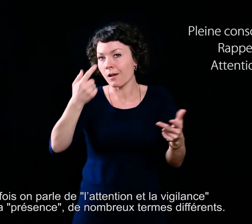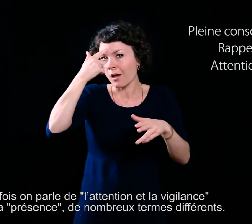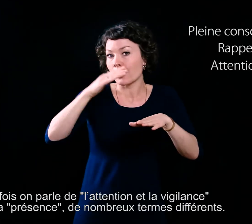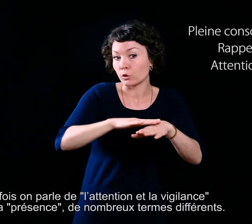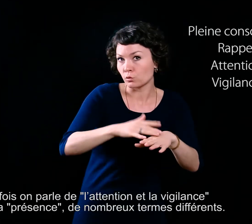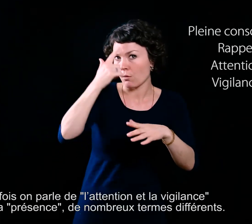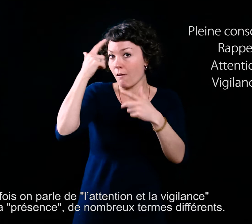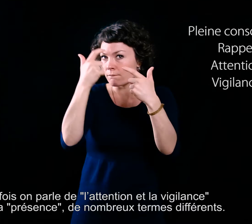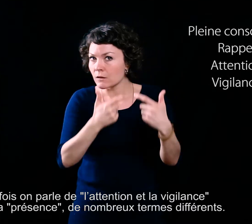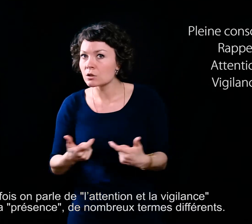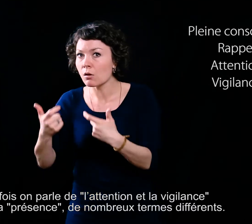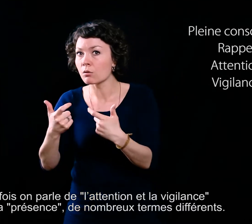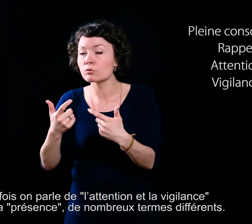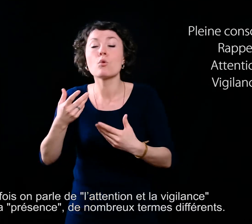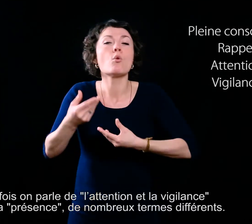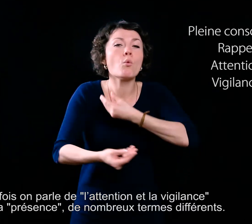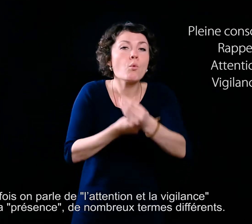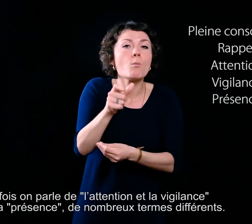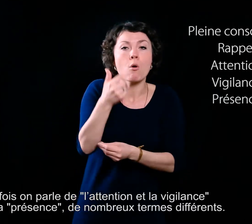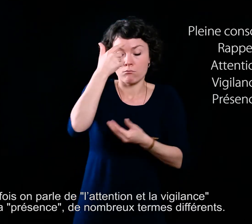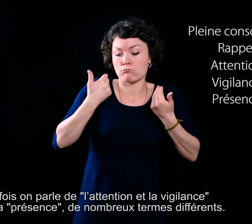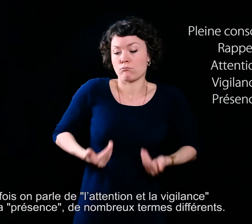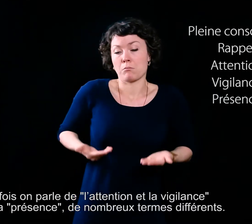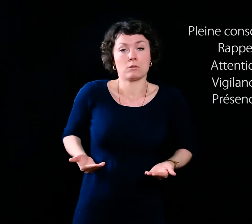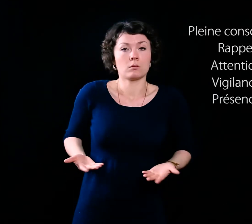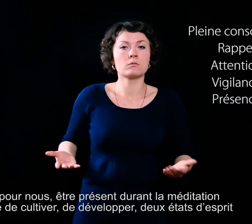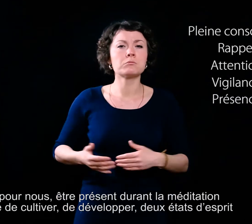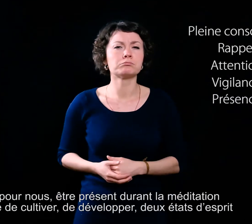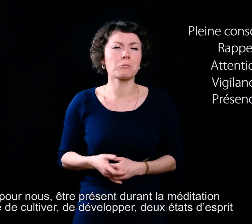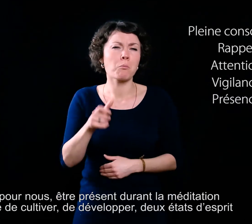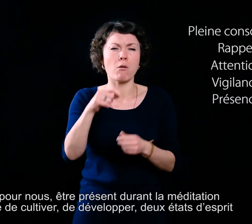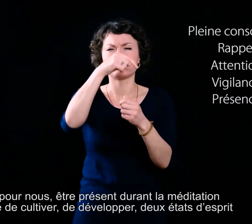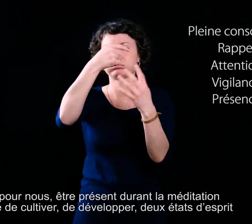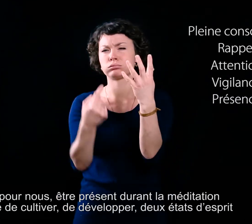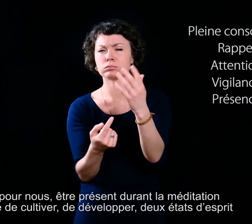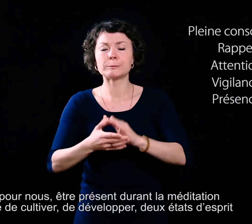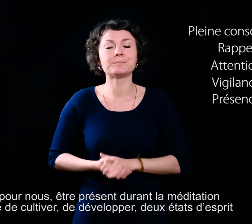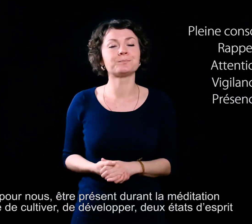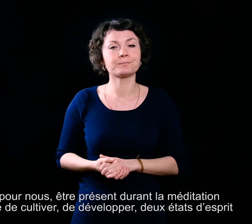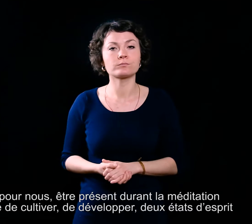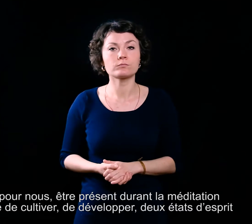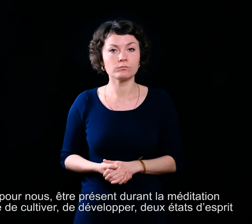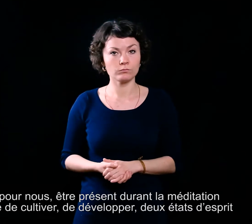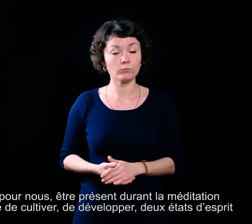la vigilance ou de la présence, de nombreux termes différents. Mais pour nous,